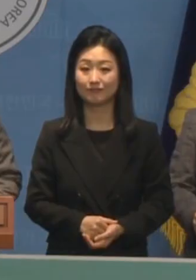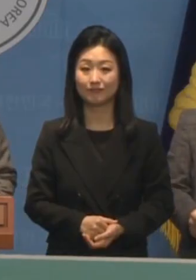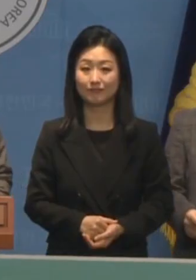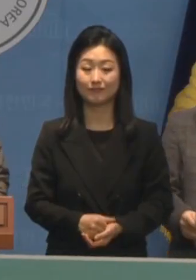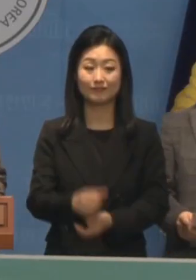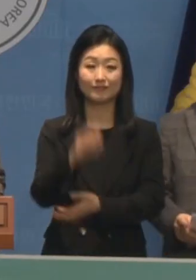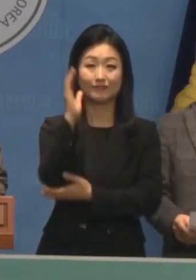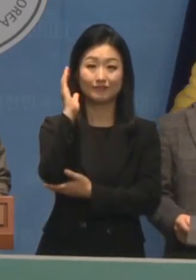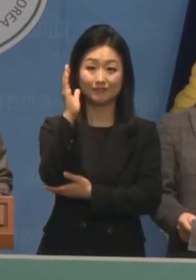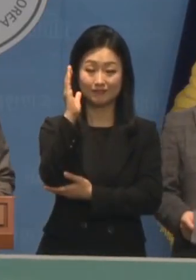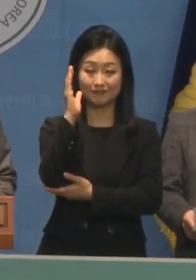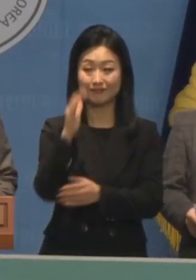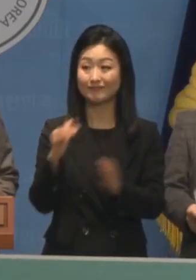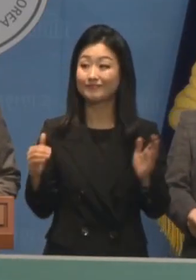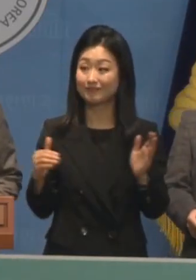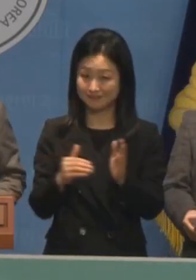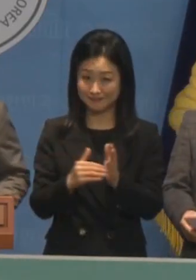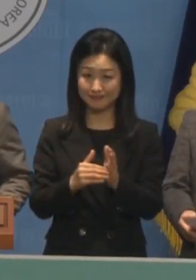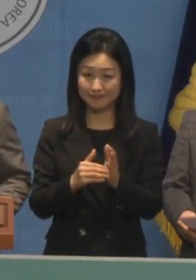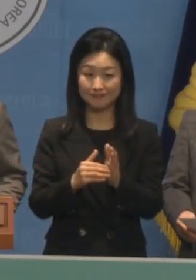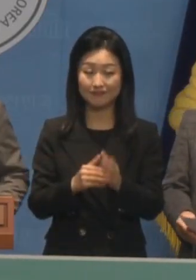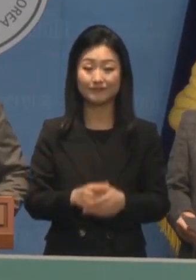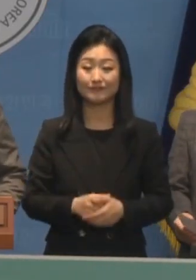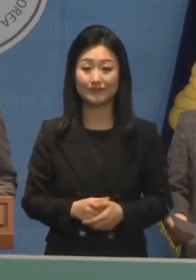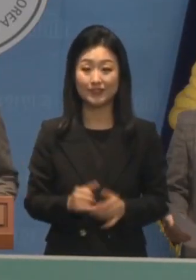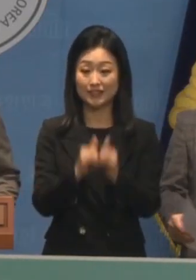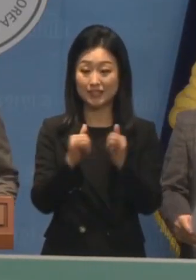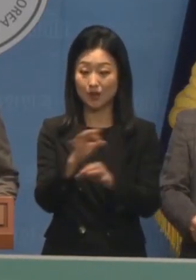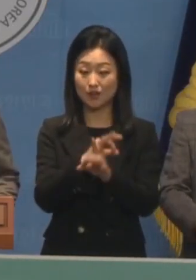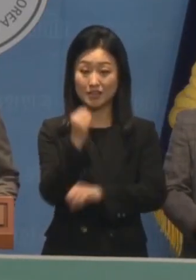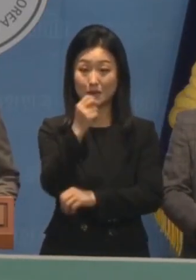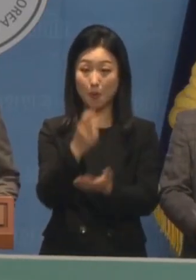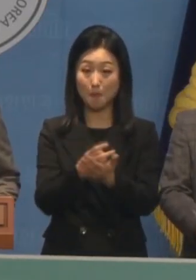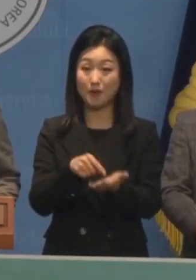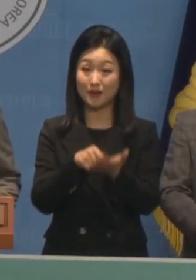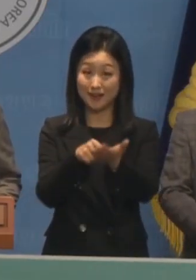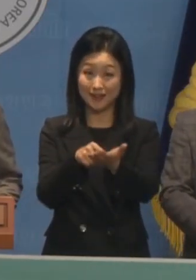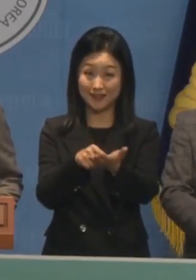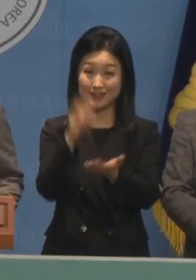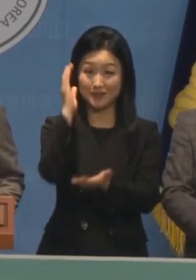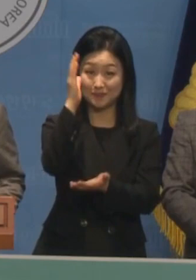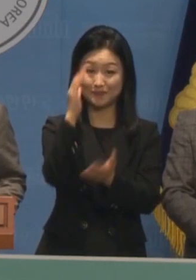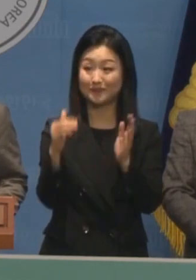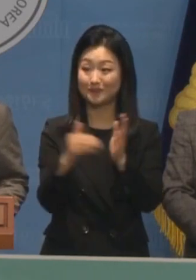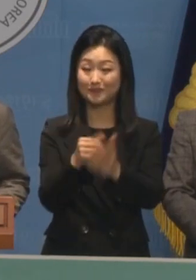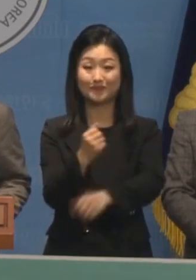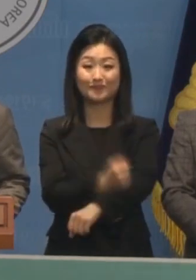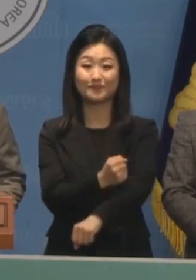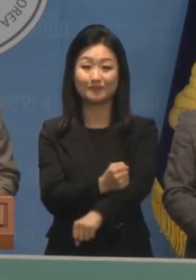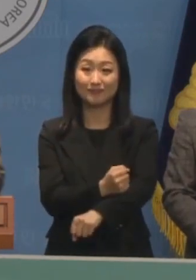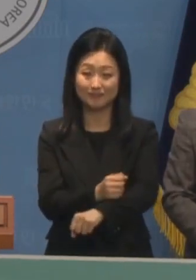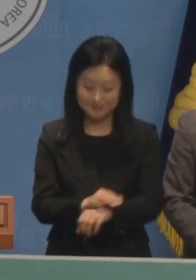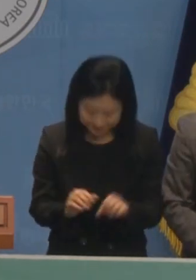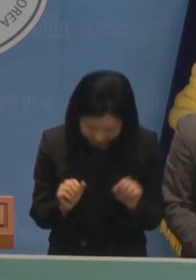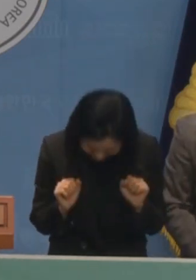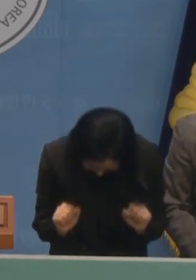이상으로 기본소득당 사회연대 경제 기본법 발의 기자회견을 마치도록 하겠습니다. 수고하셨습니다.